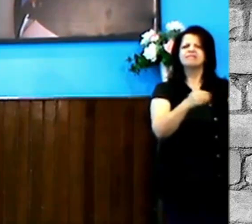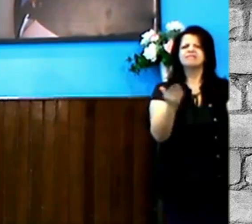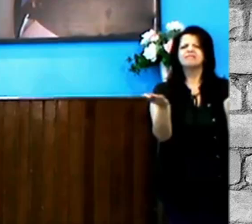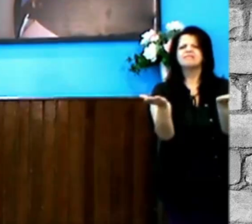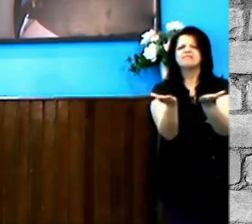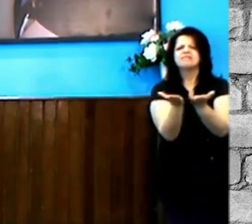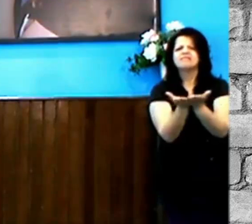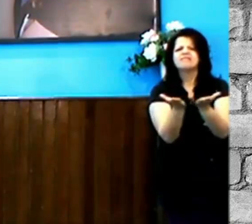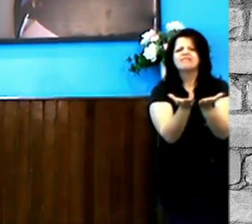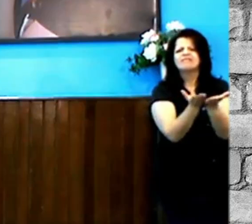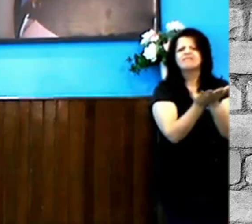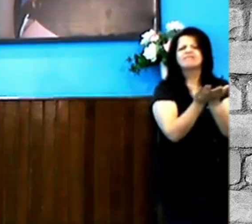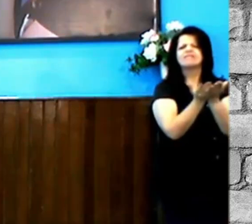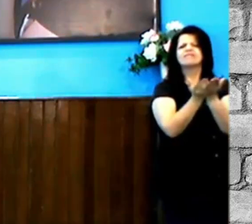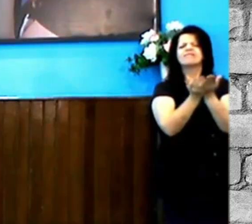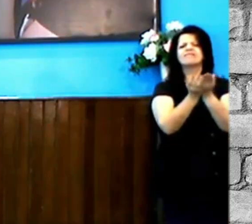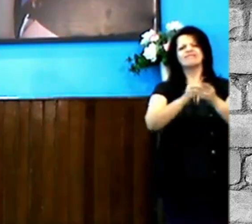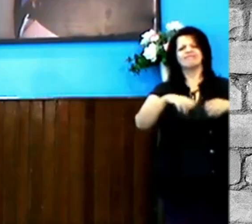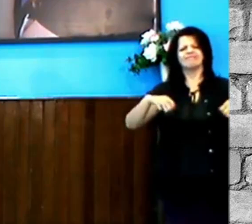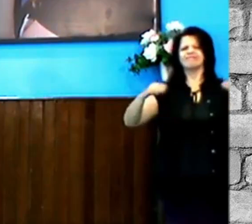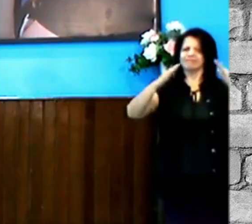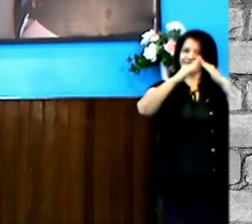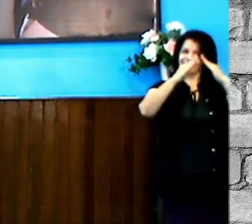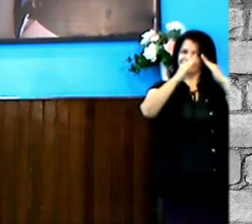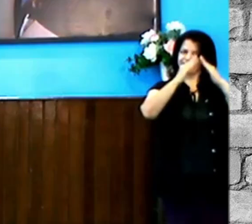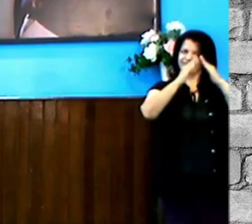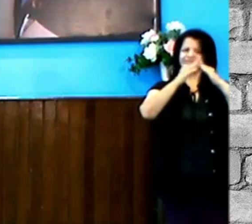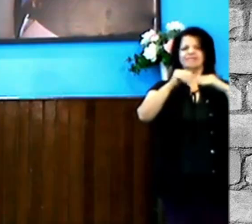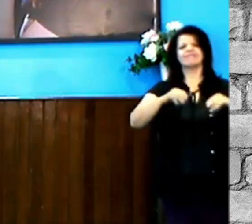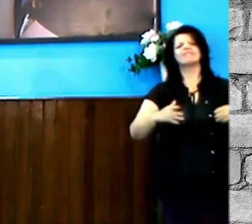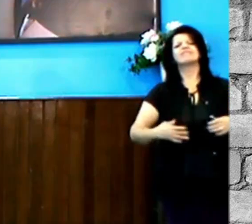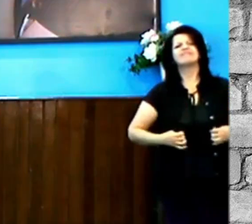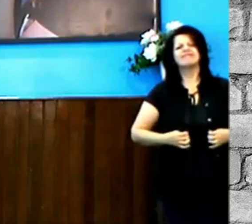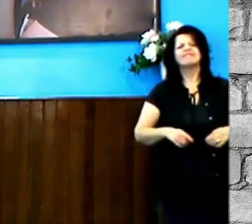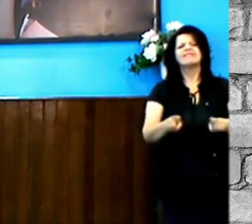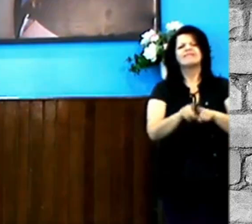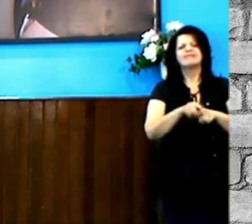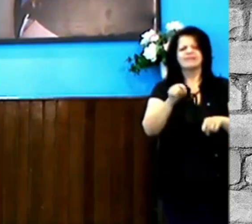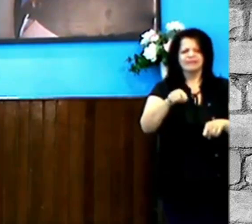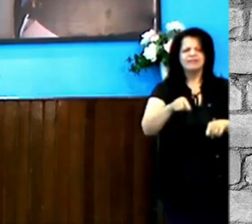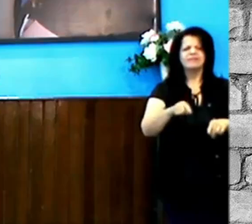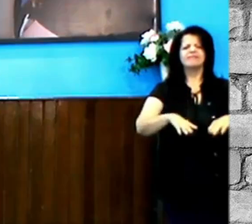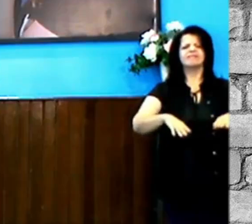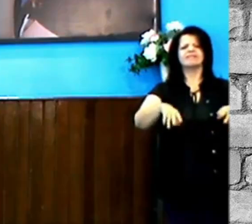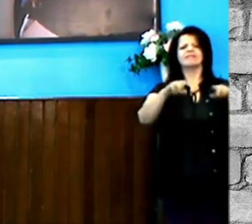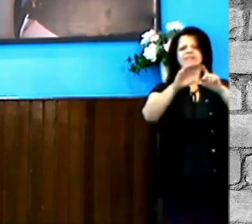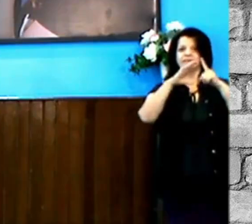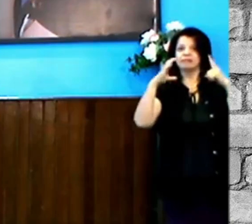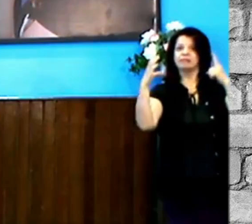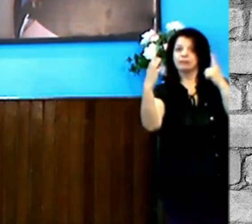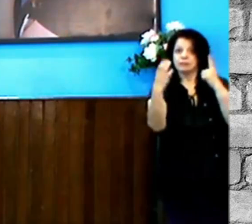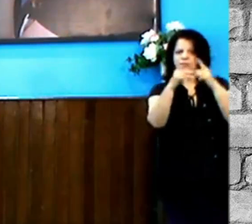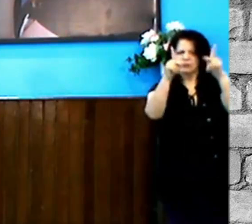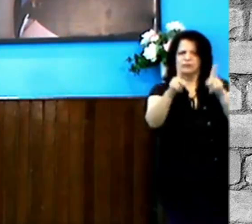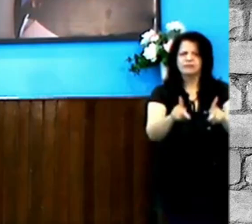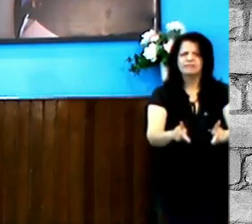nos acompanhando do conforto das suas casas. E na verdade, mesmo quando estamos aqui no culto, existe um conceito bíblico que